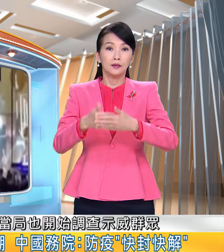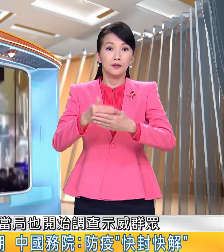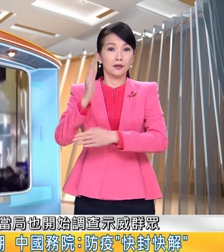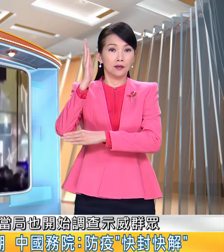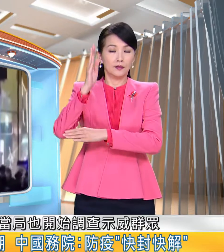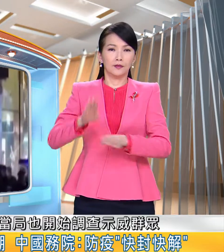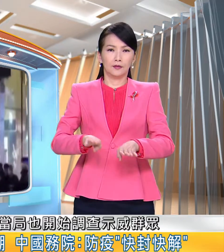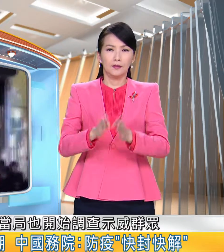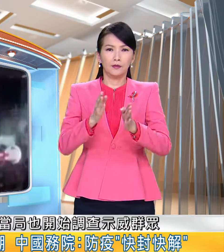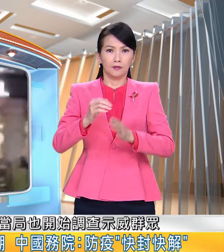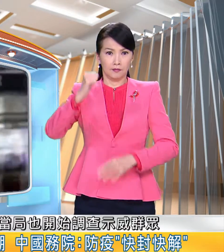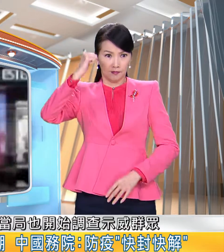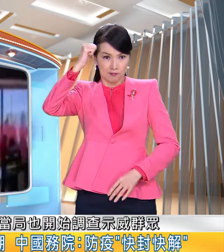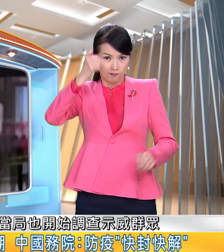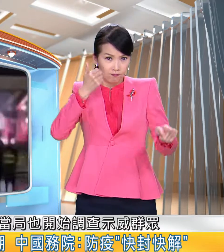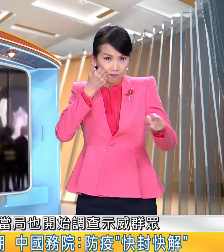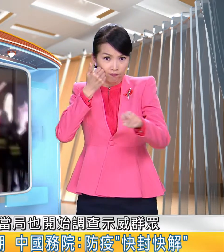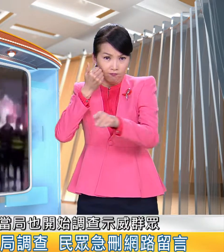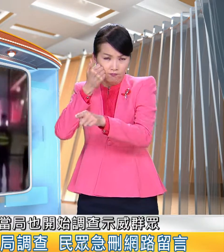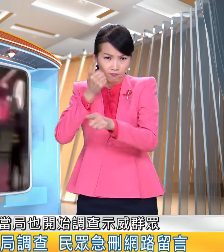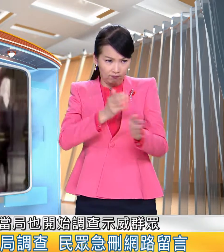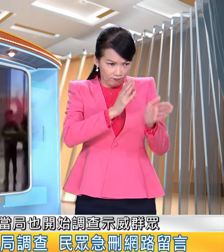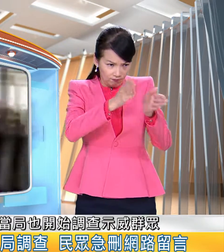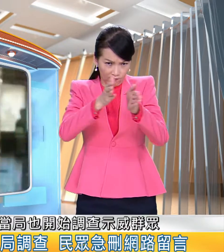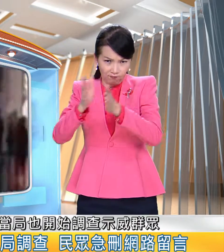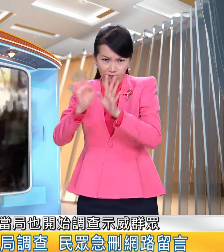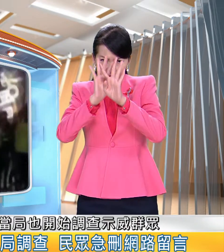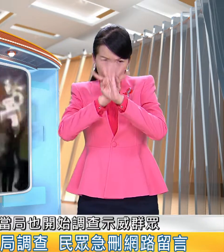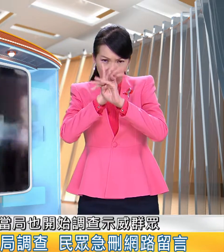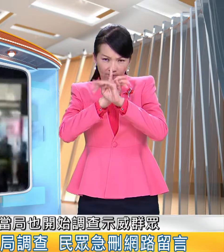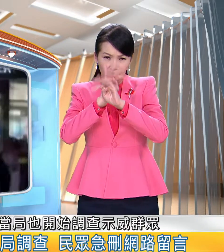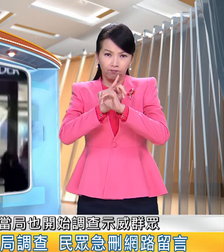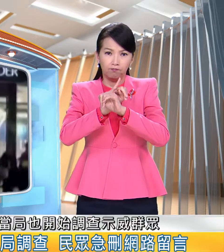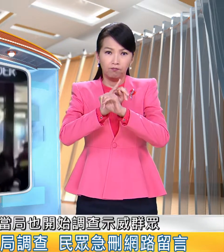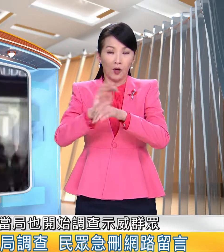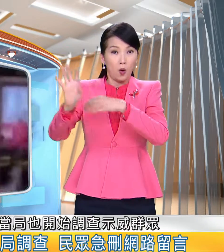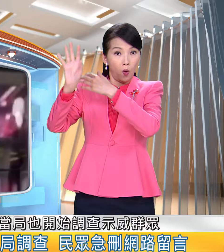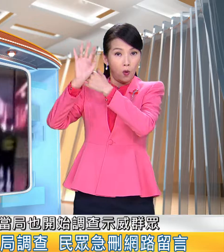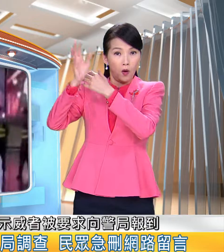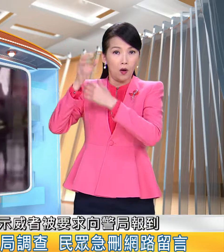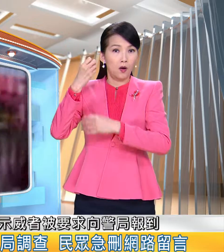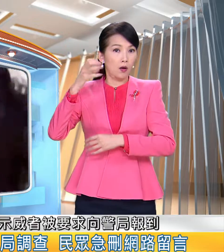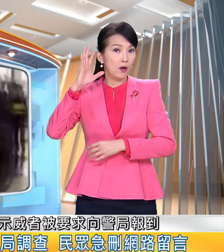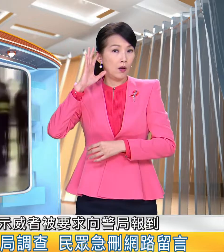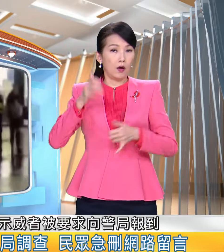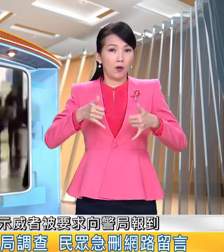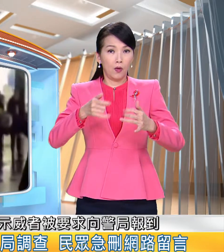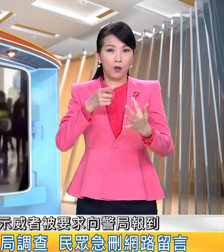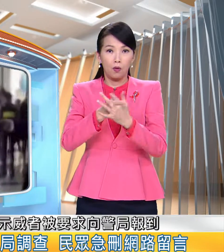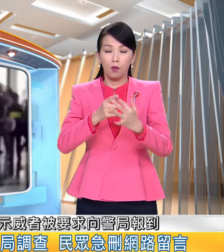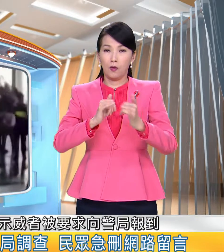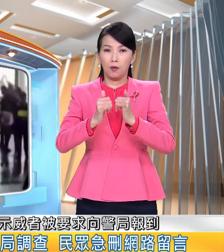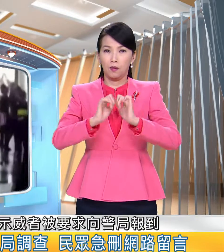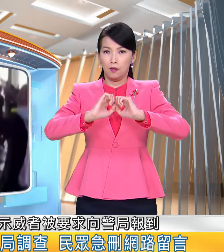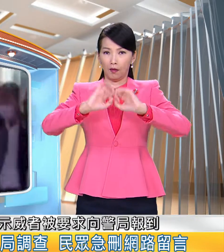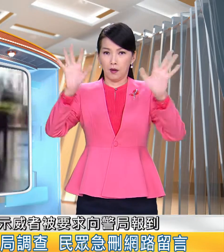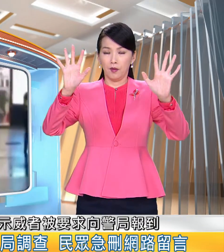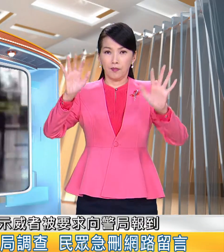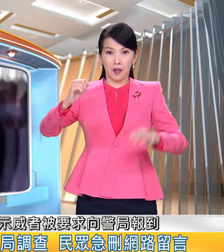面，中国当局也开始调查示威群众。路透社报道，有示威者被要求